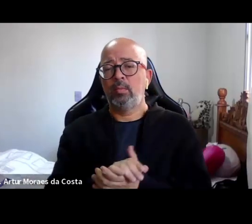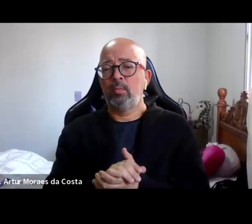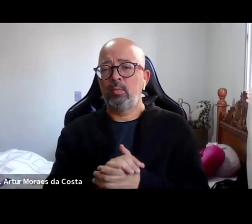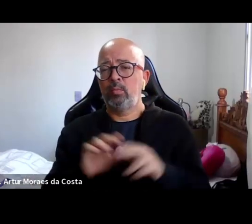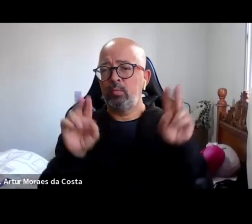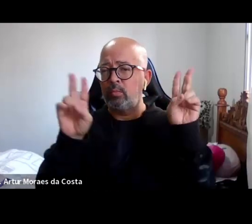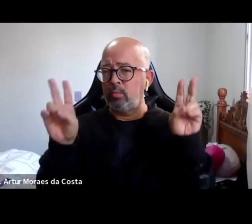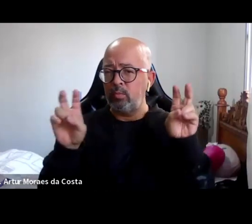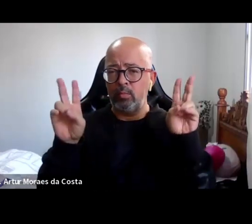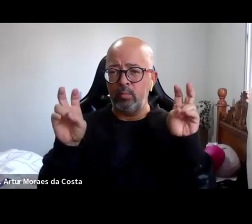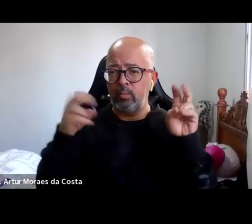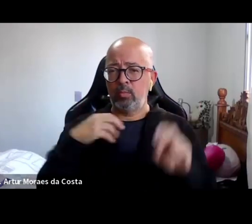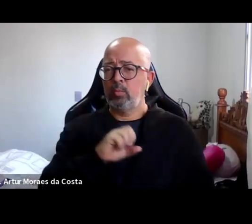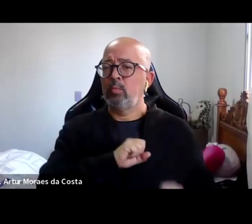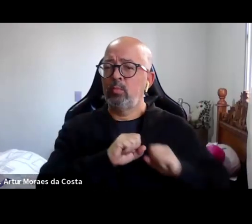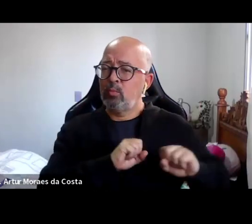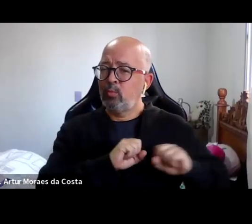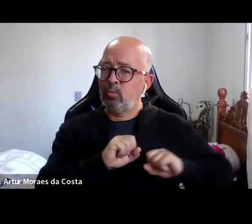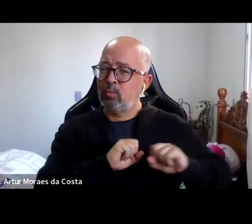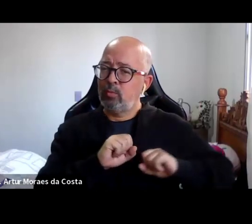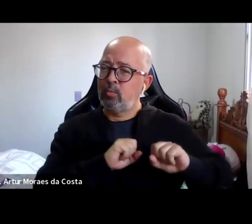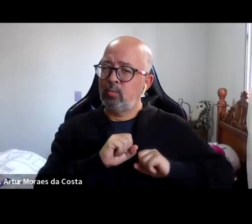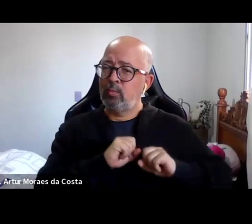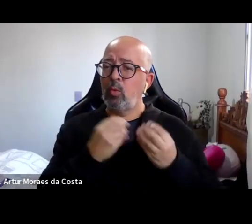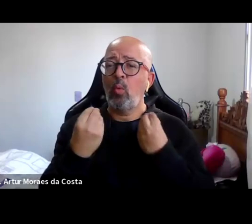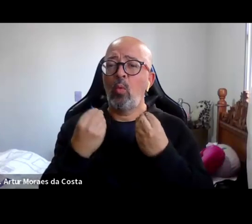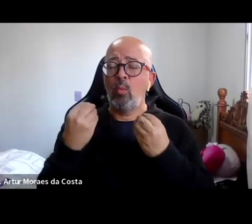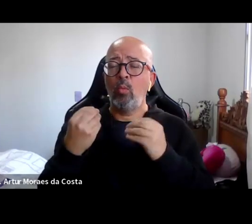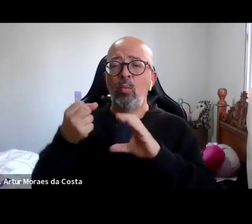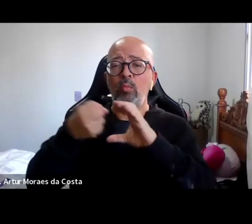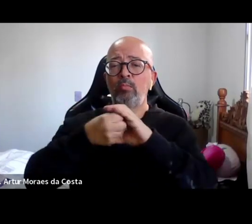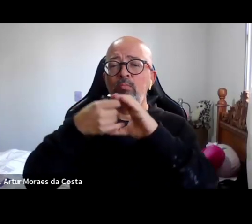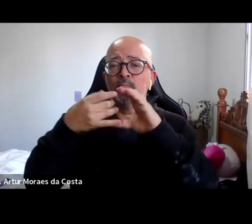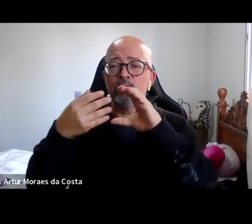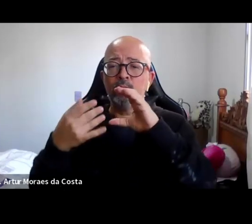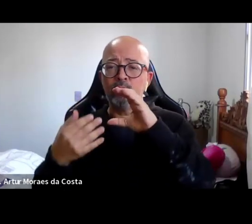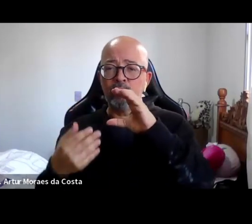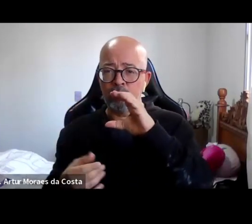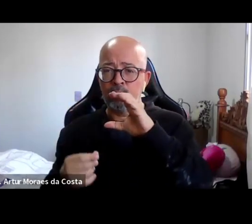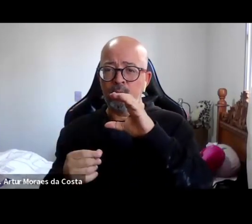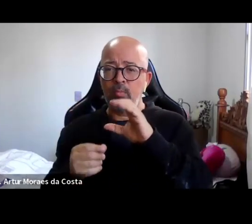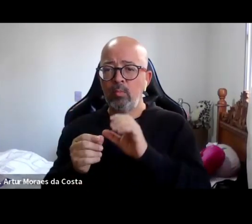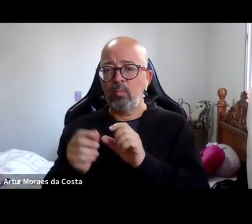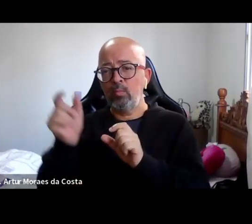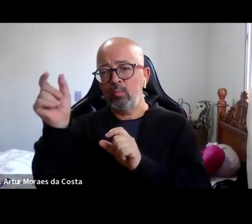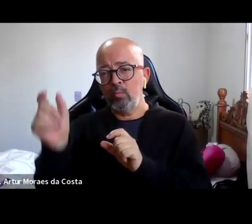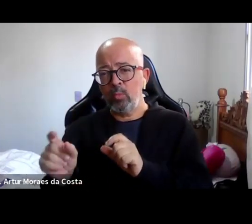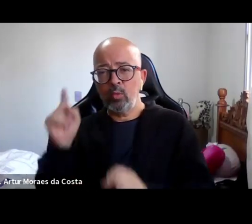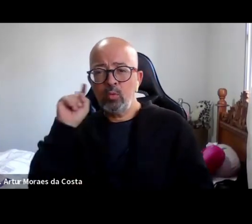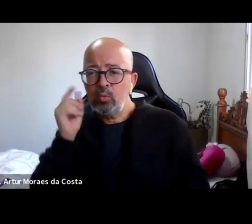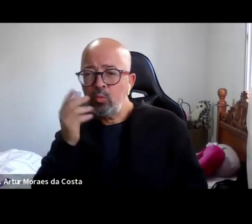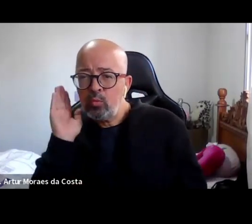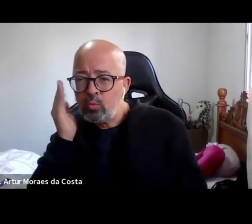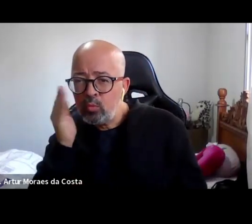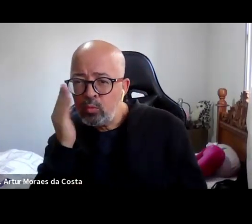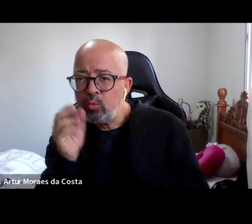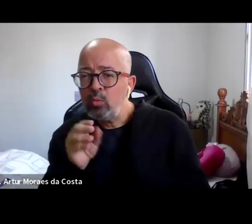Cómo contarle a una persona sordociega lo que no puede ver y lo que no puede oír